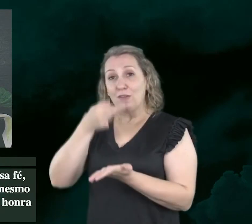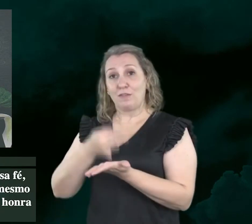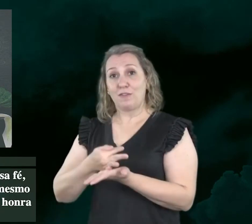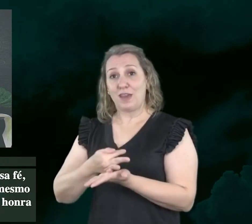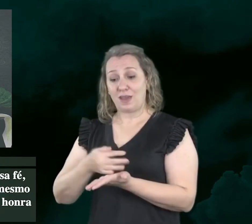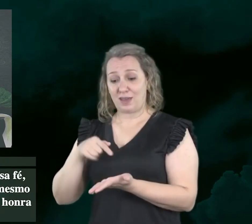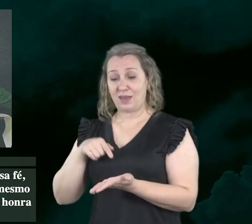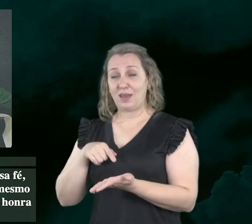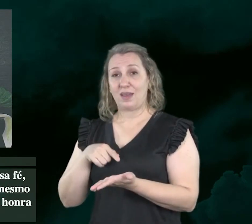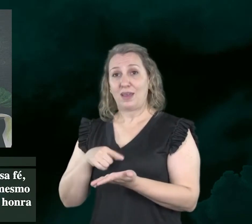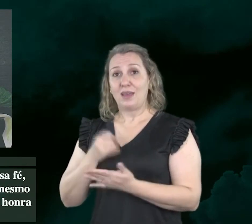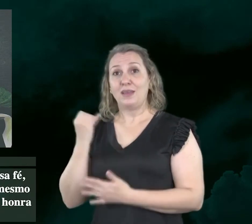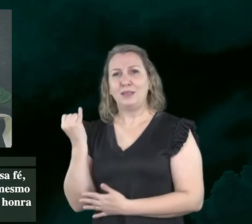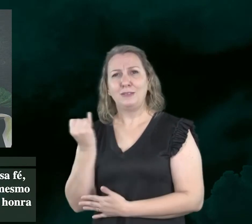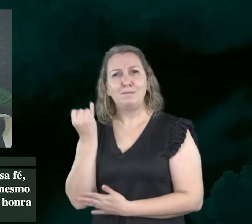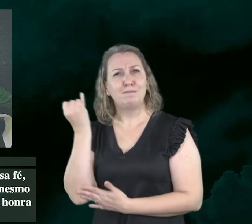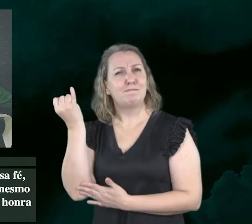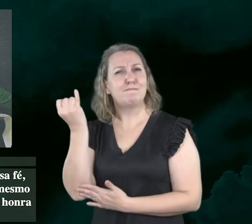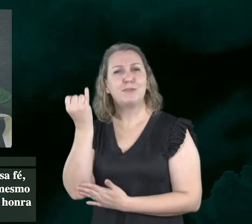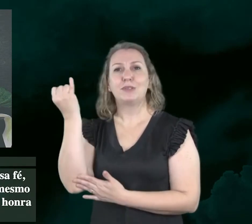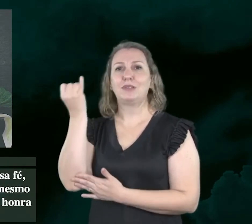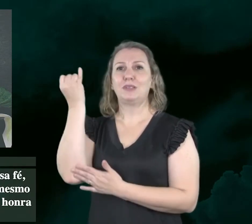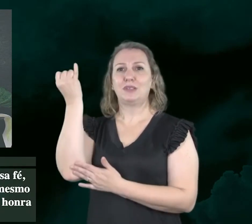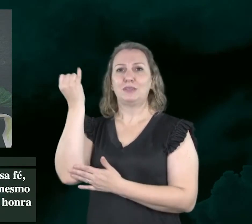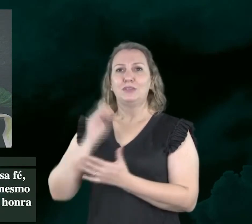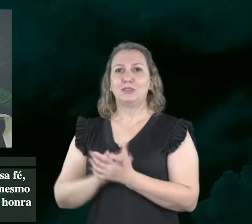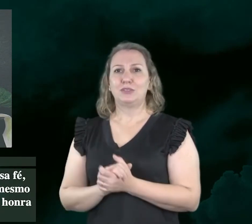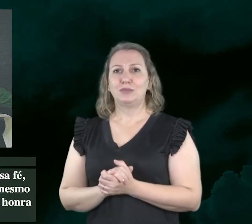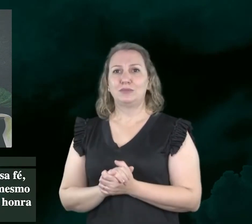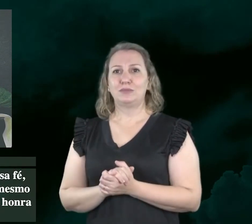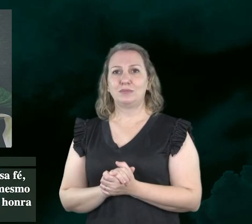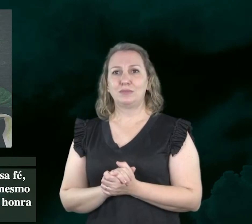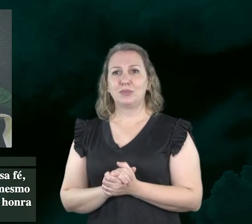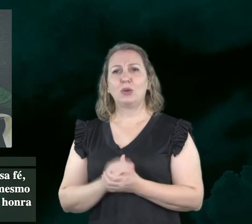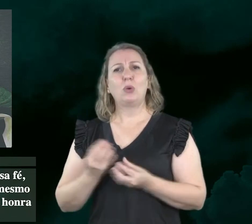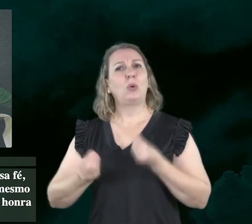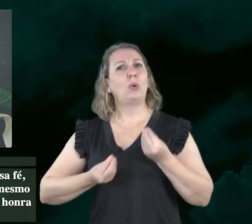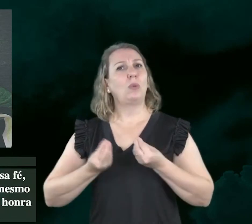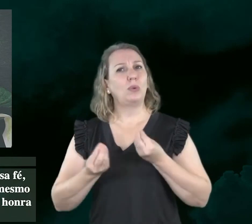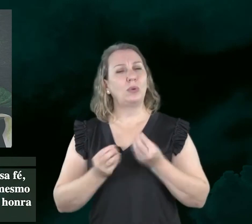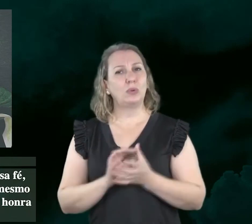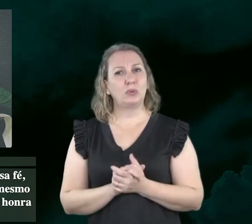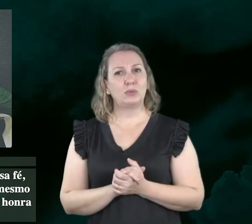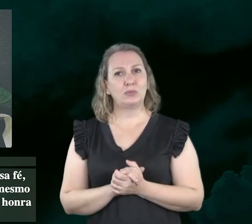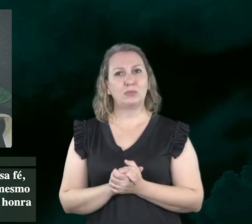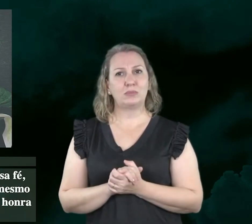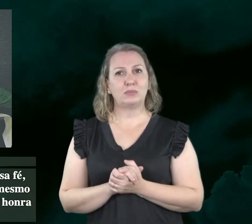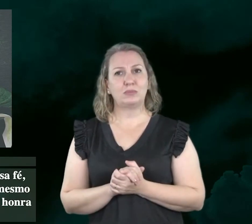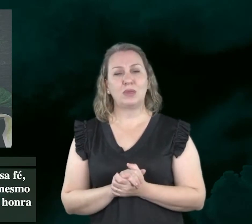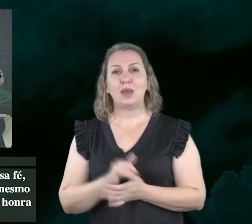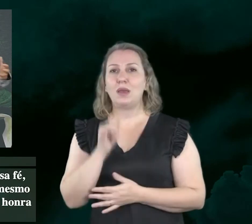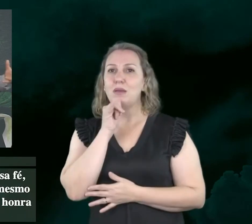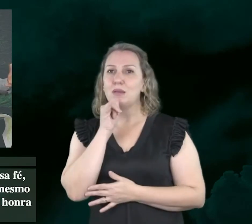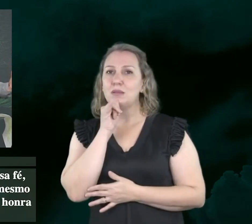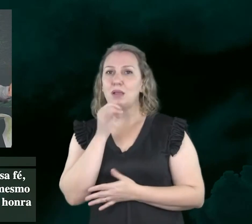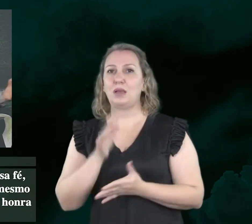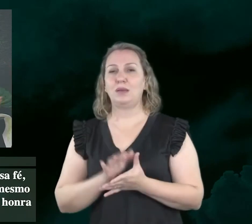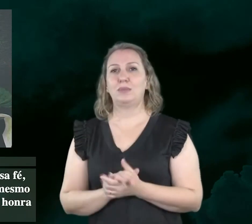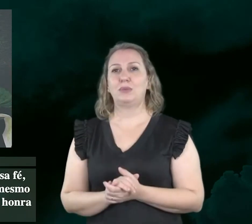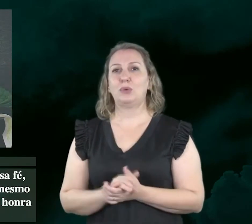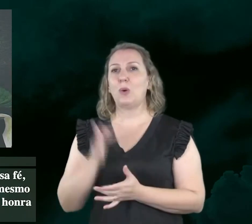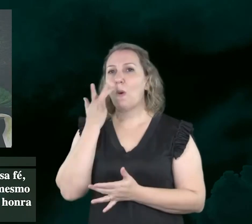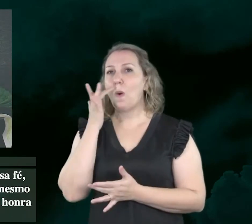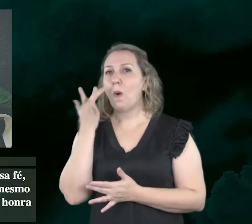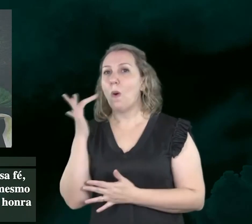Esse valor depende da sua pureza. É que nem um minério de